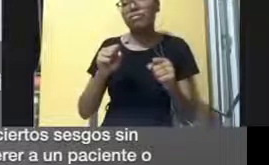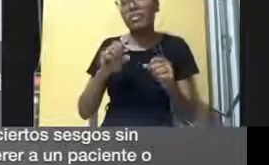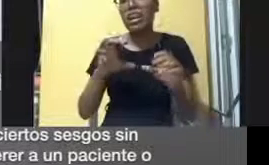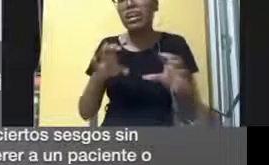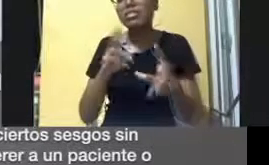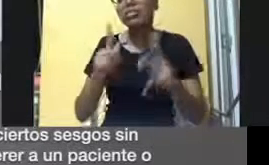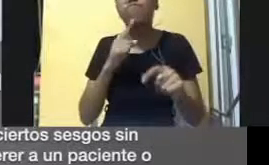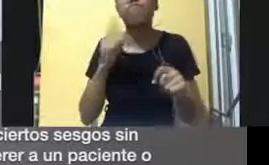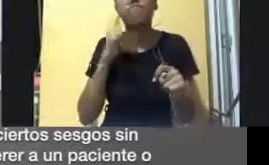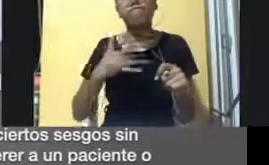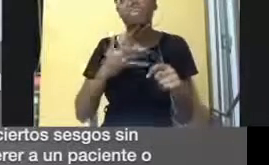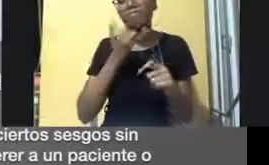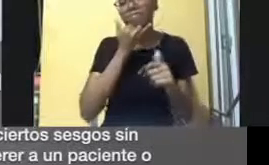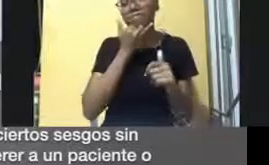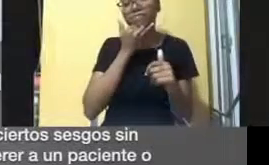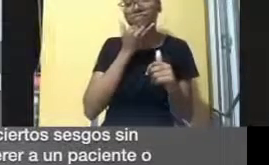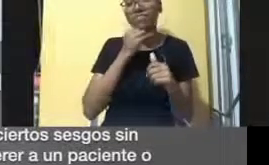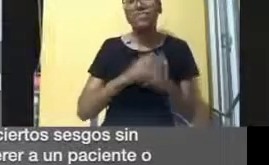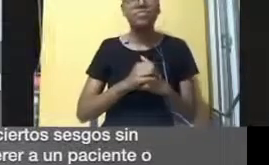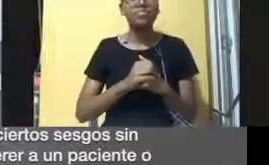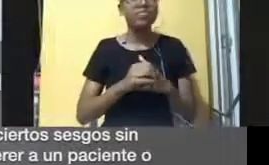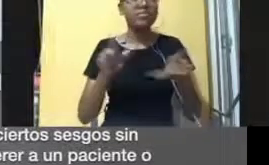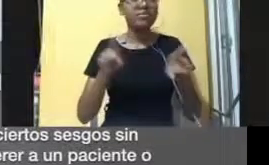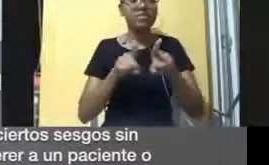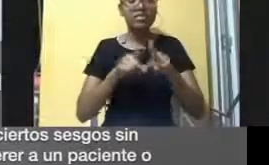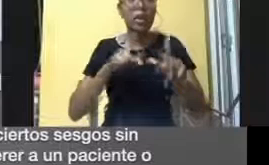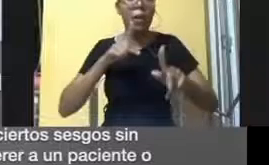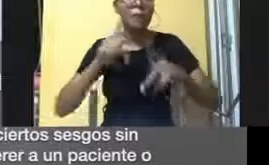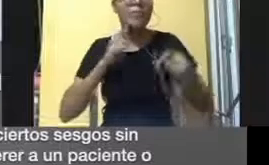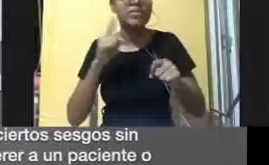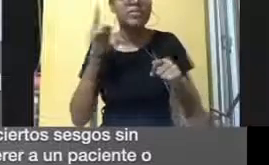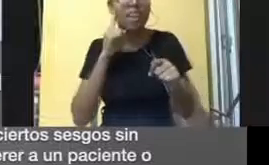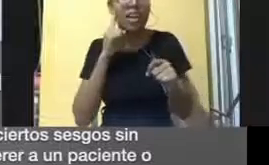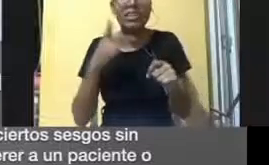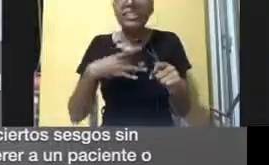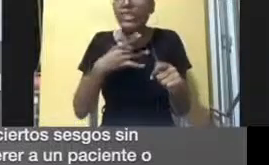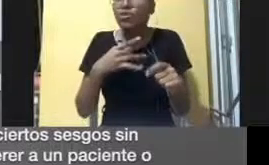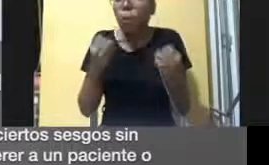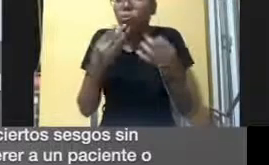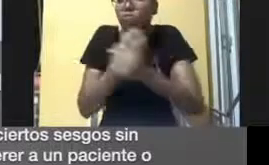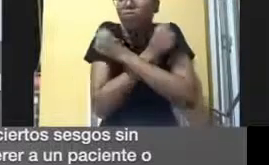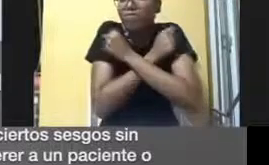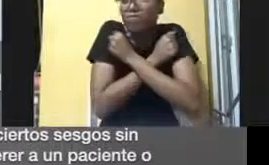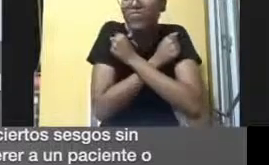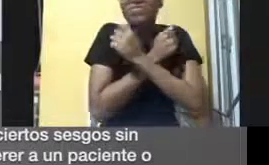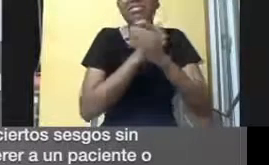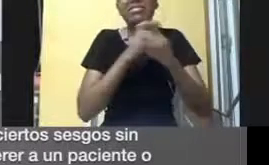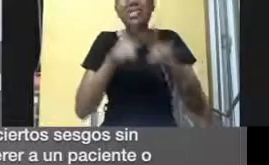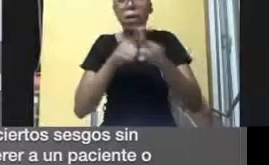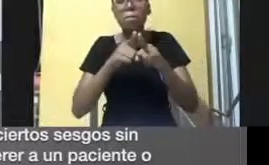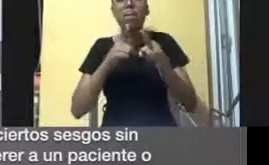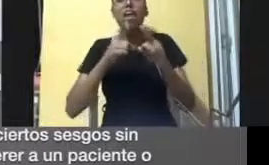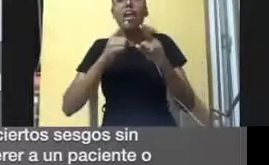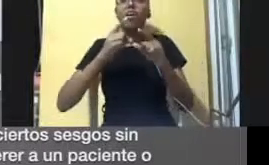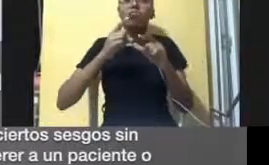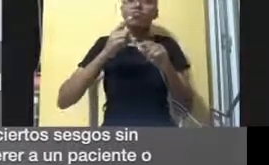saludos y despedidos muy, muy calurosos. Les gusta abrazar y hablar mucho. Hola, ¿cómo estás? Wow, mire